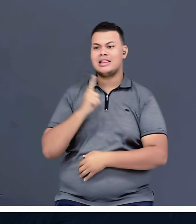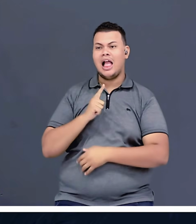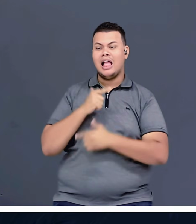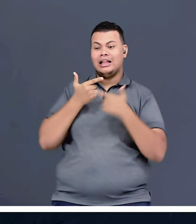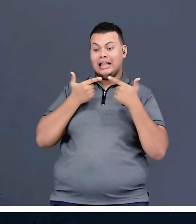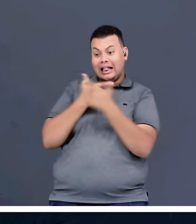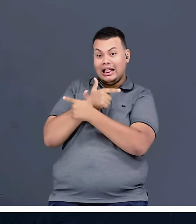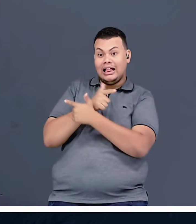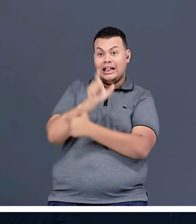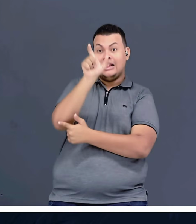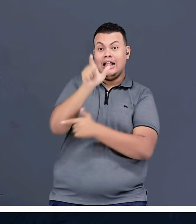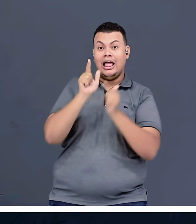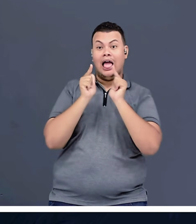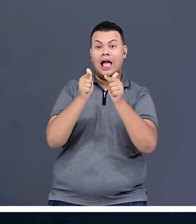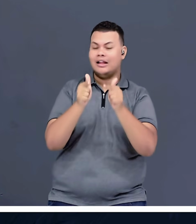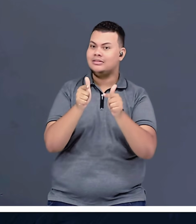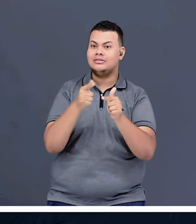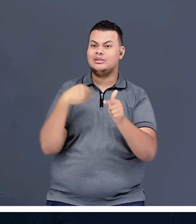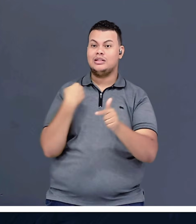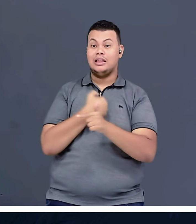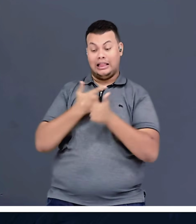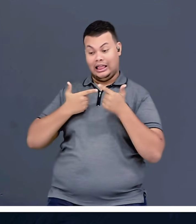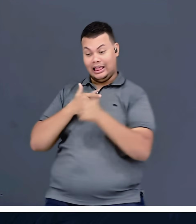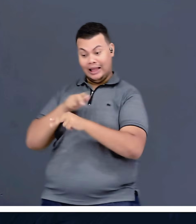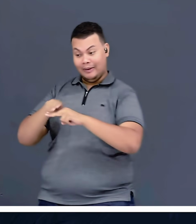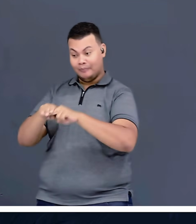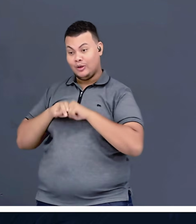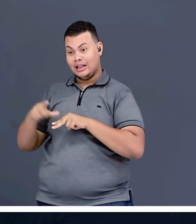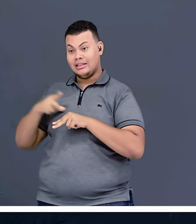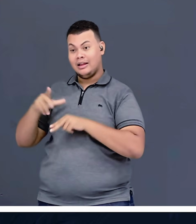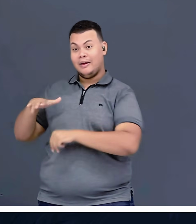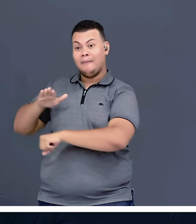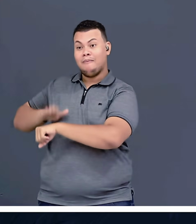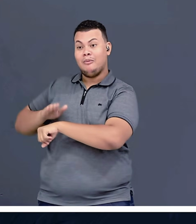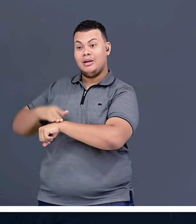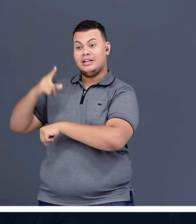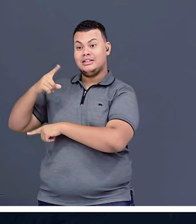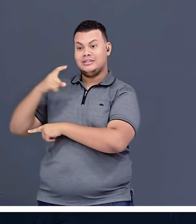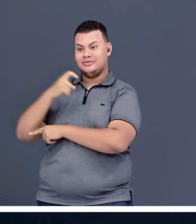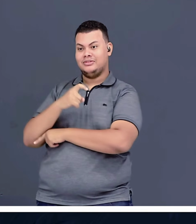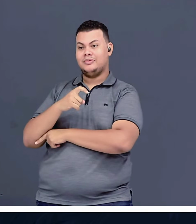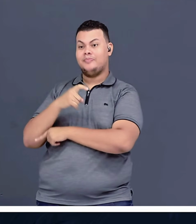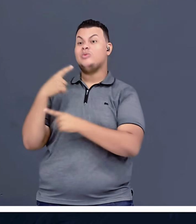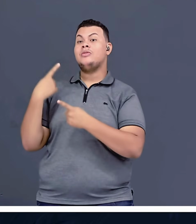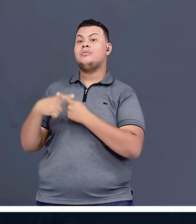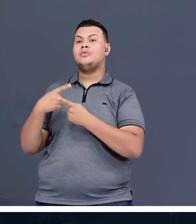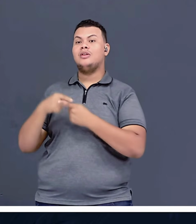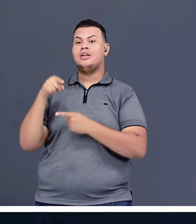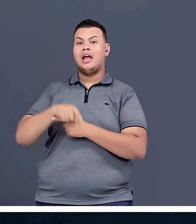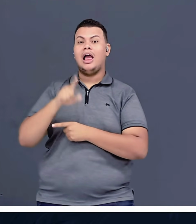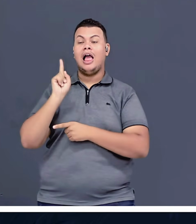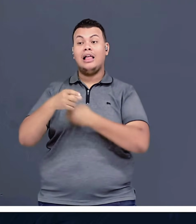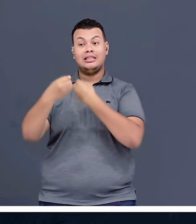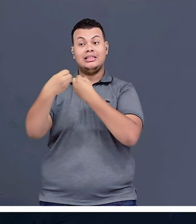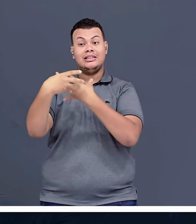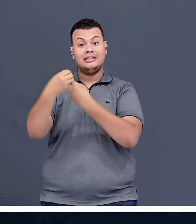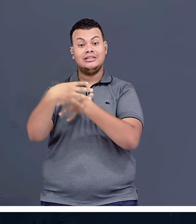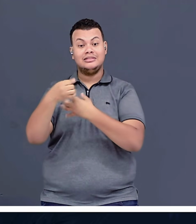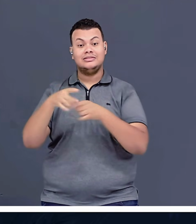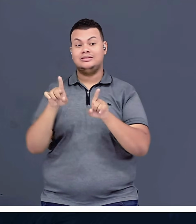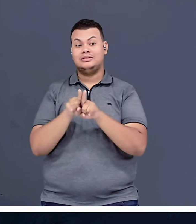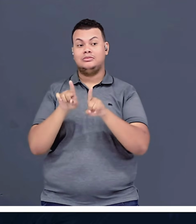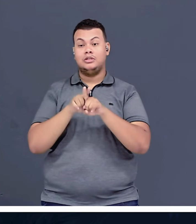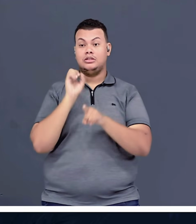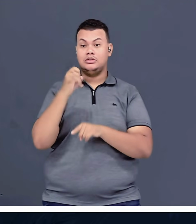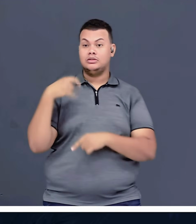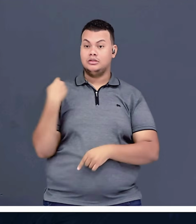não era dela. A gente estava rindo da situação. Porque também isso é uma lição, tá, gente?